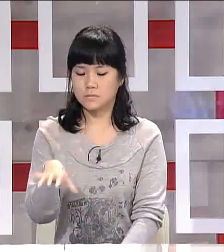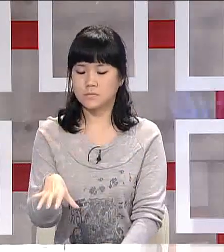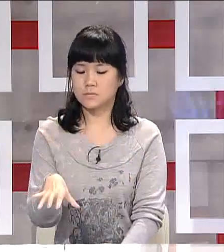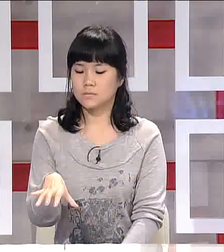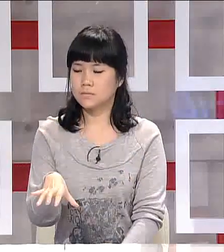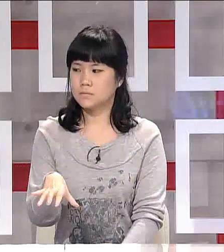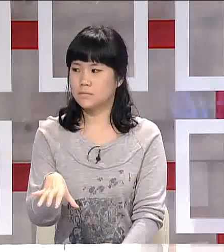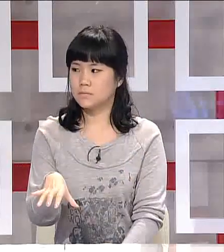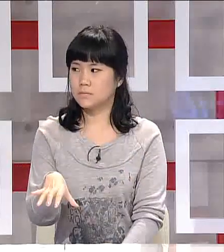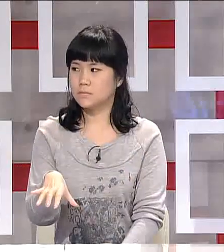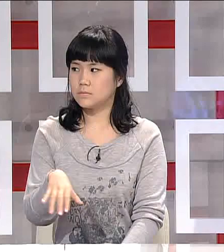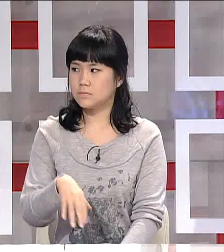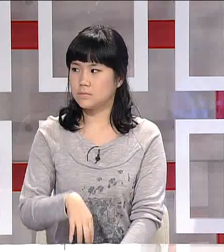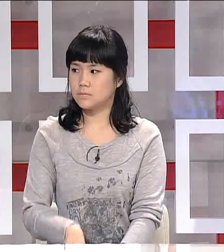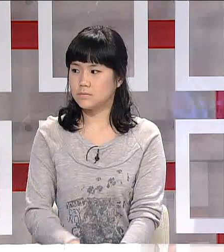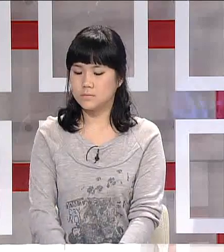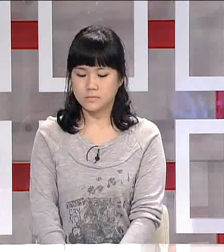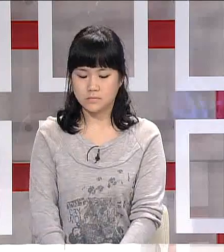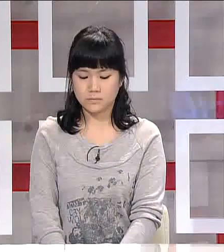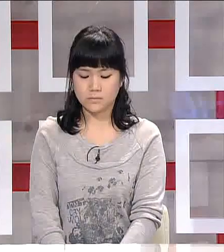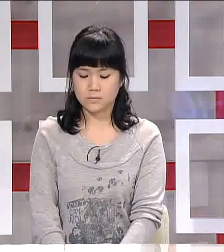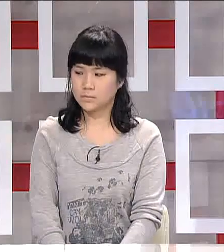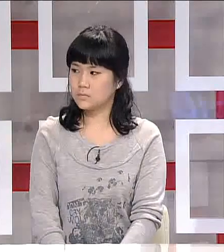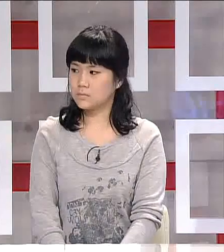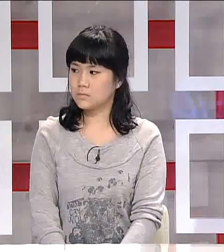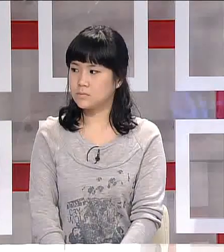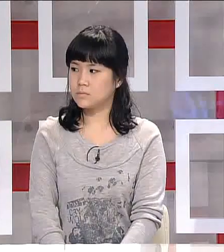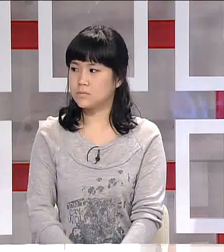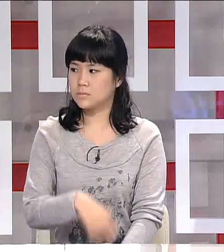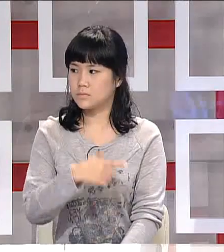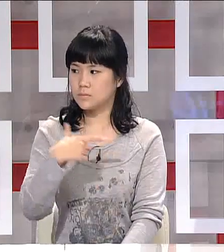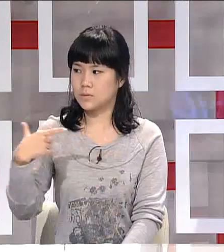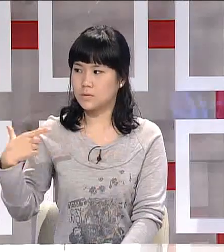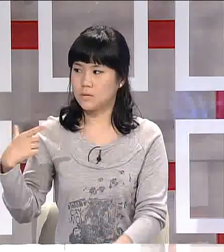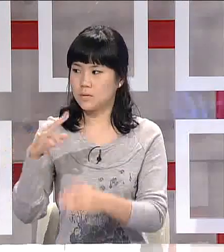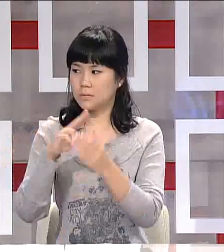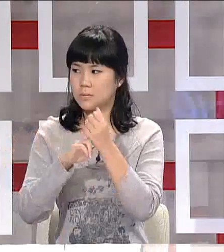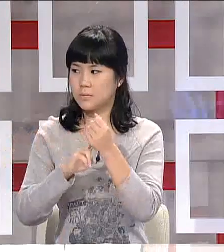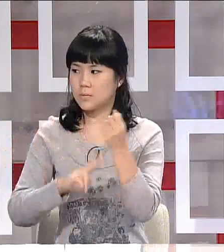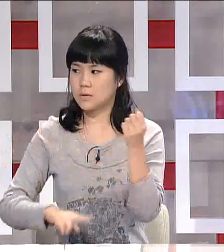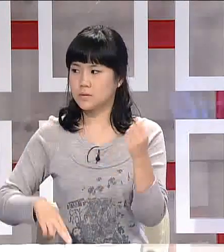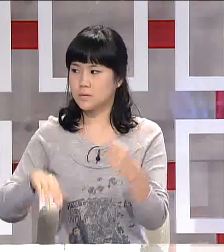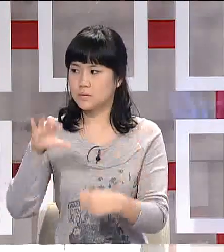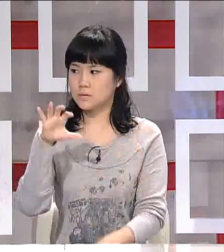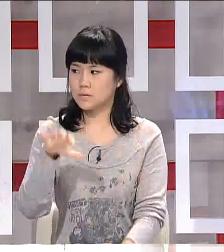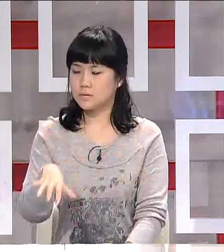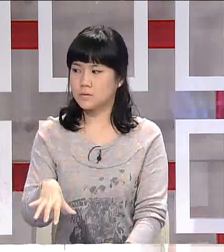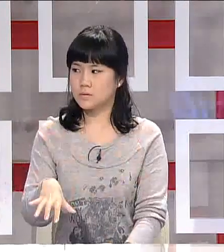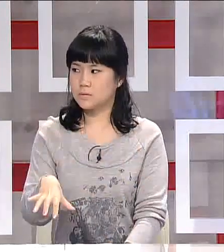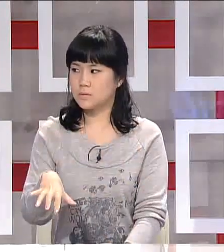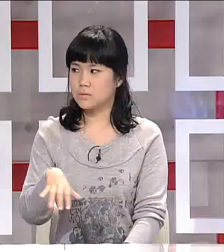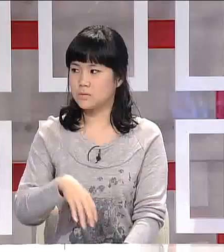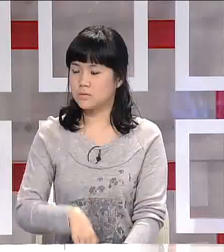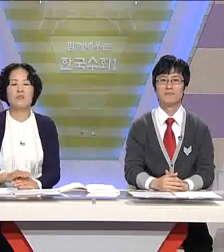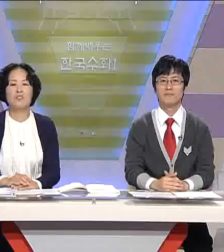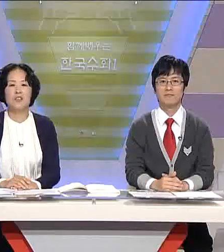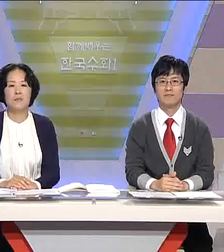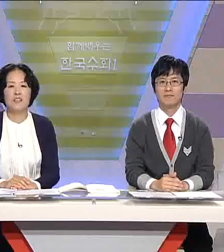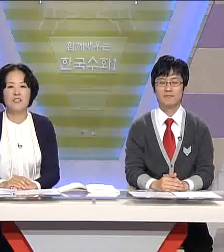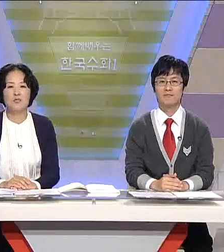해주면 매장이라는 수화가 되니까 이어서 해주면 대형 매장이 되겠습니다. 대형 매장. 자, 그 다음 또 요즘 젊은이들이 많이 쓰는